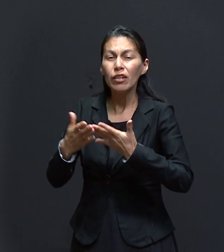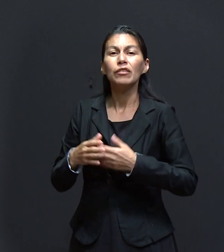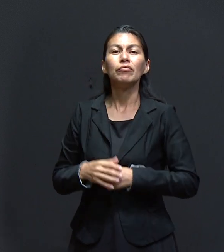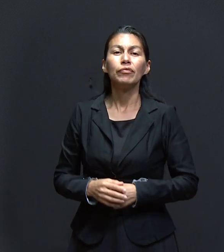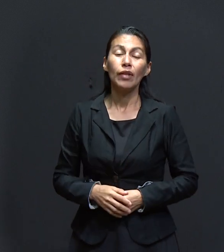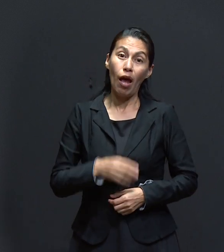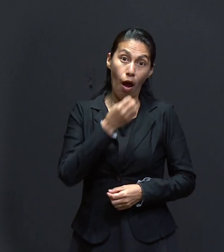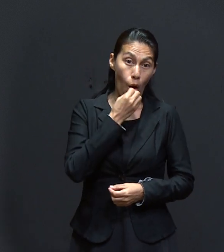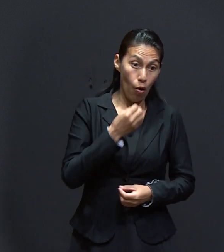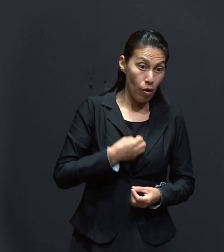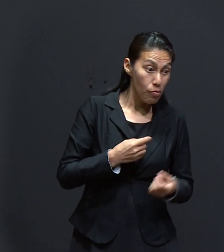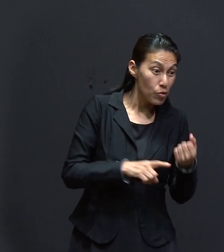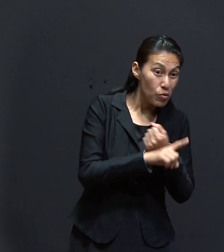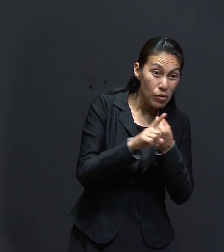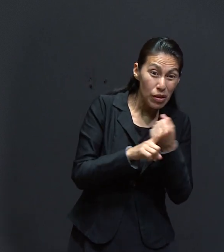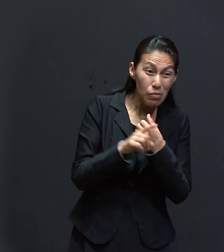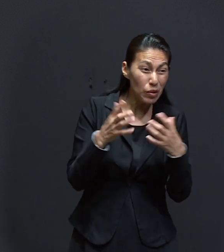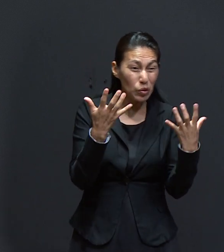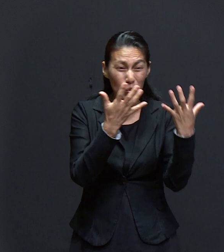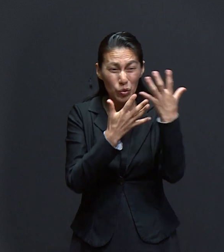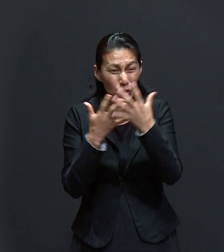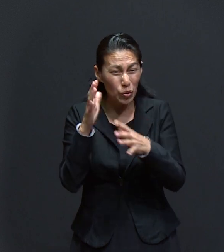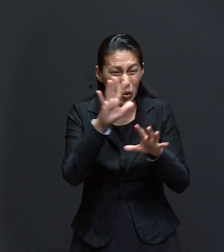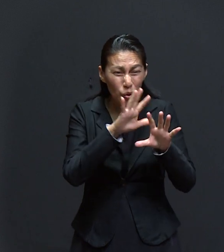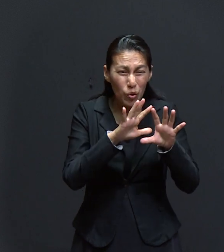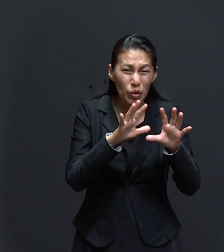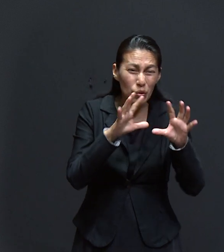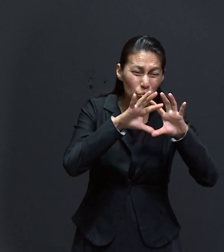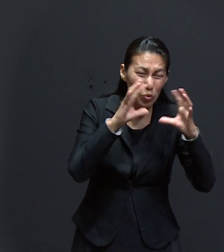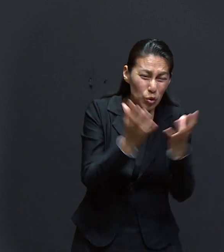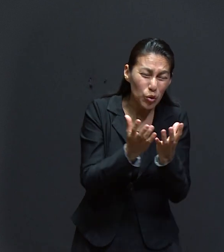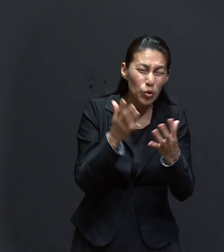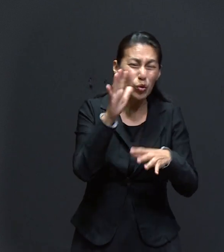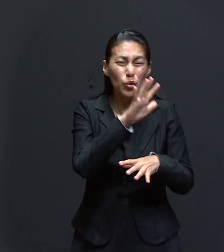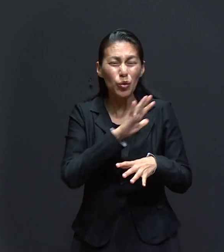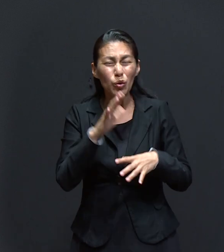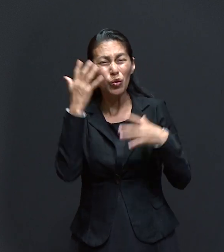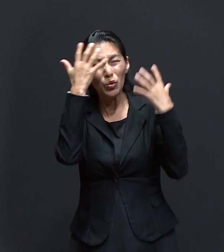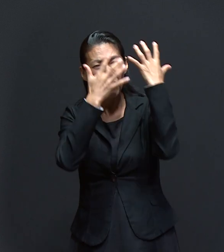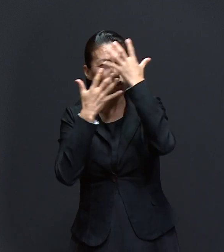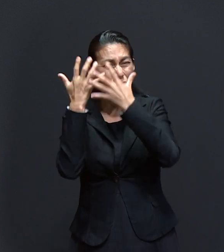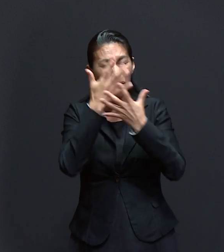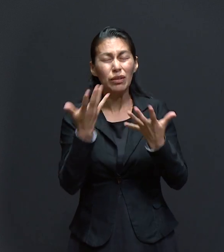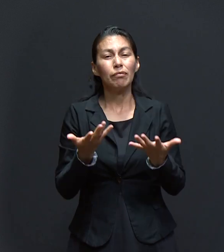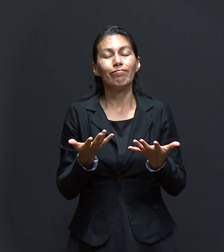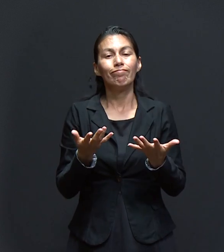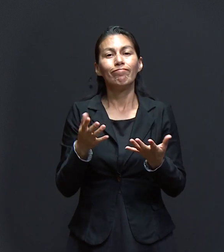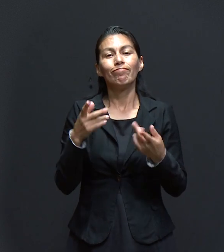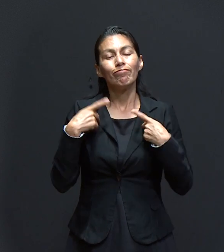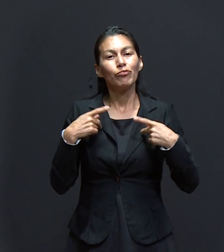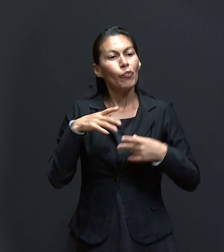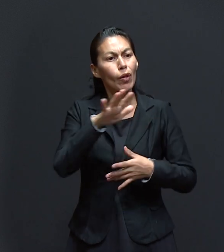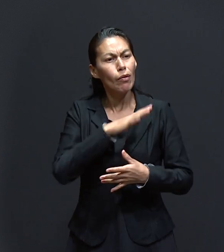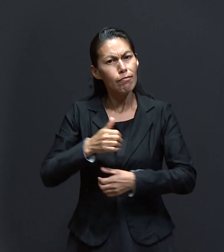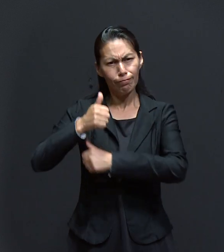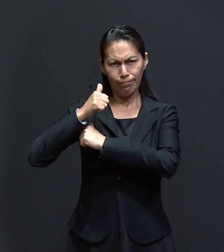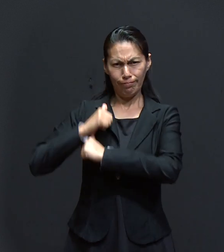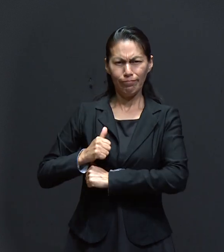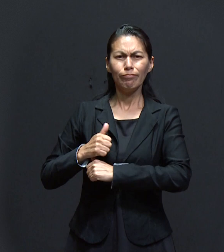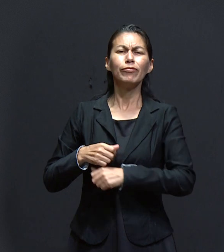sin duda alguna el conflicto no es solamente militar no es solamente